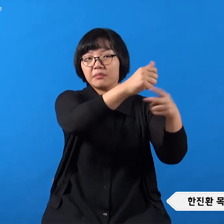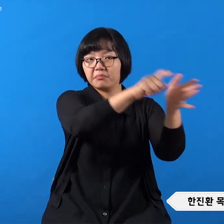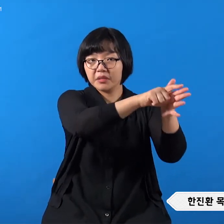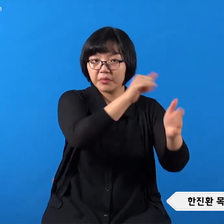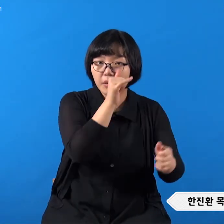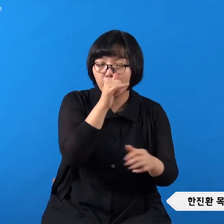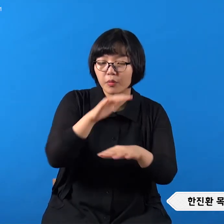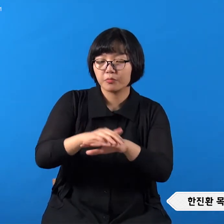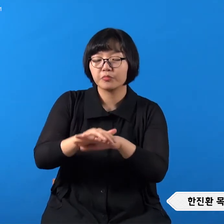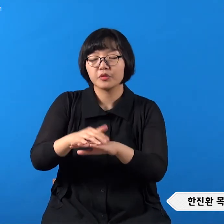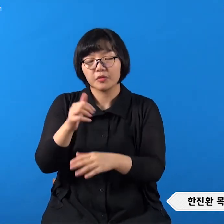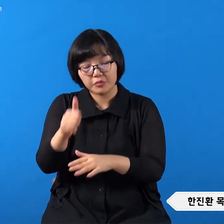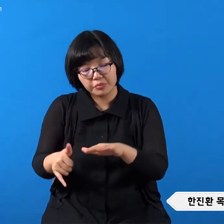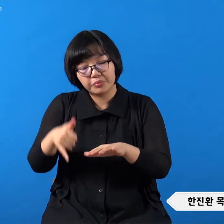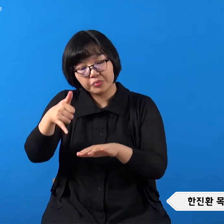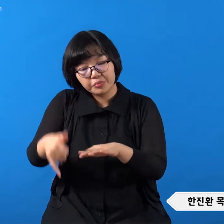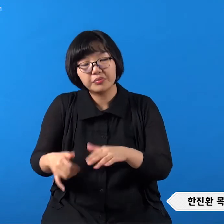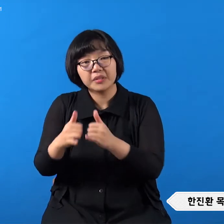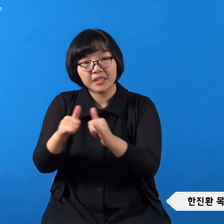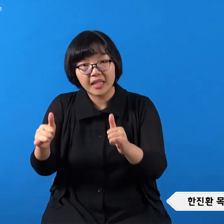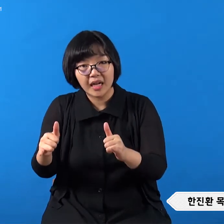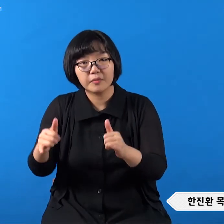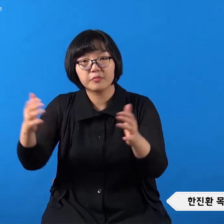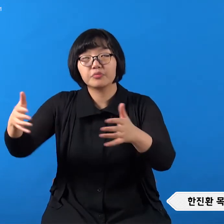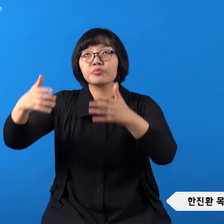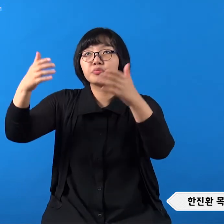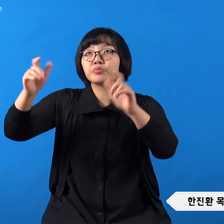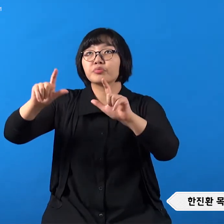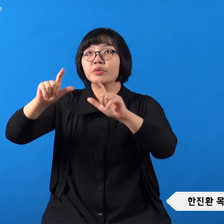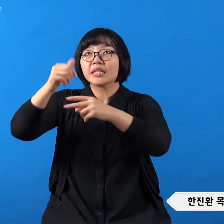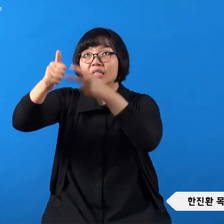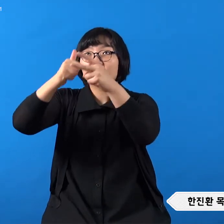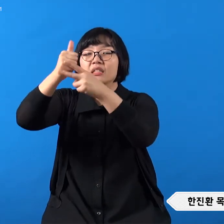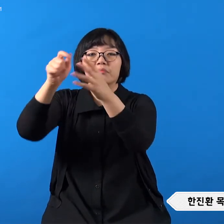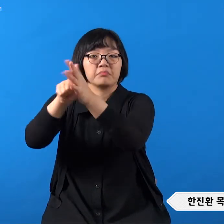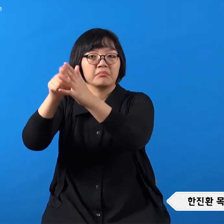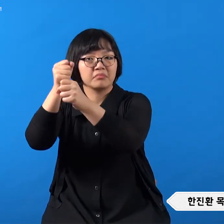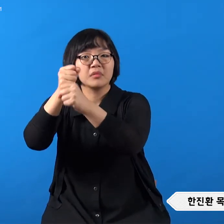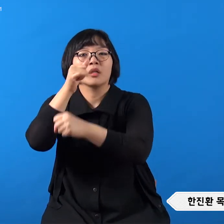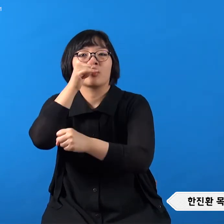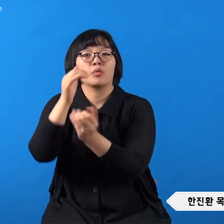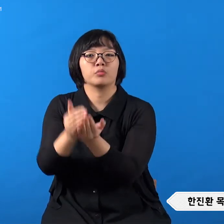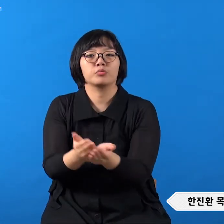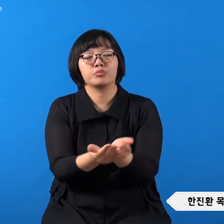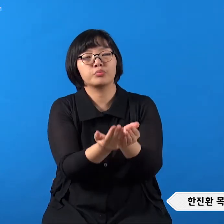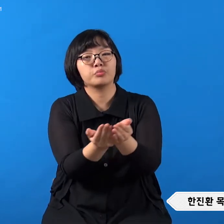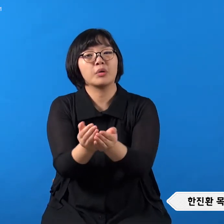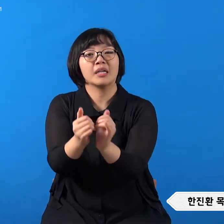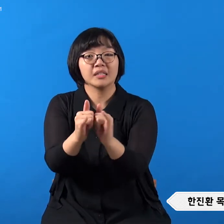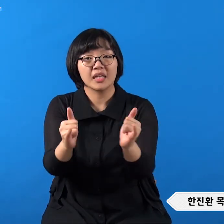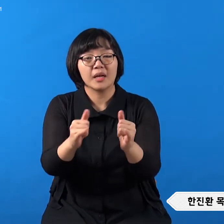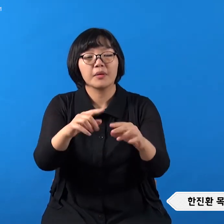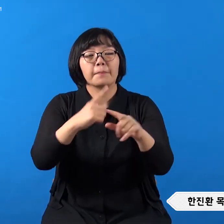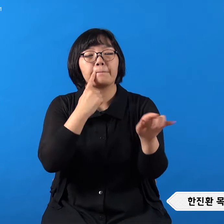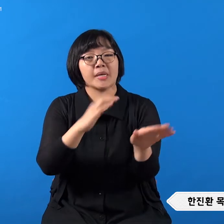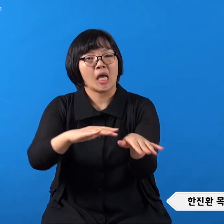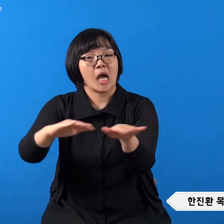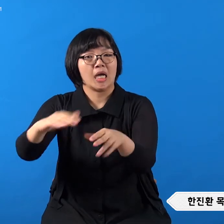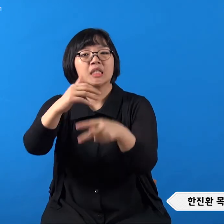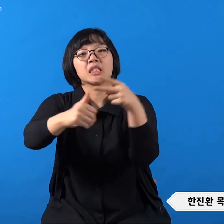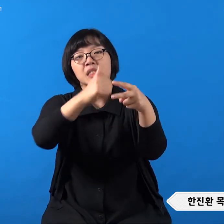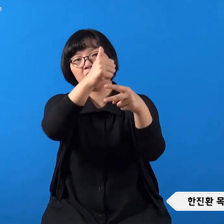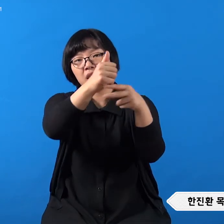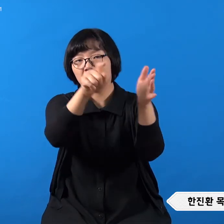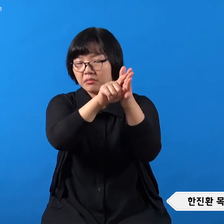짓는 사람들은 풍요의 신을 믿었습니다. 바다를 항해할 때는 바다의 신 포세이돈을 믿었고 연애를 하는